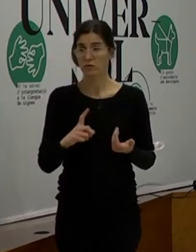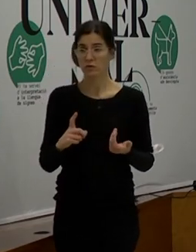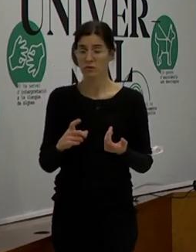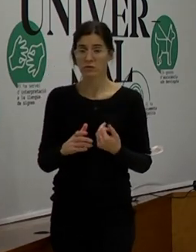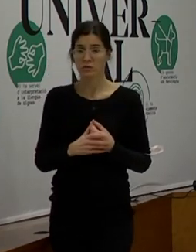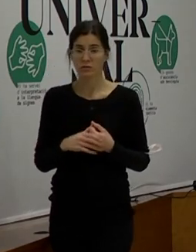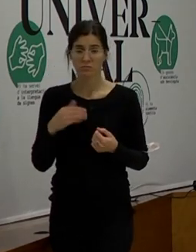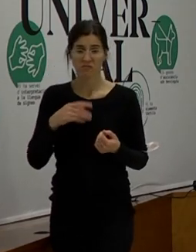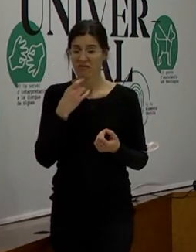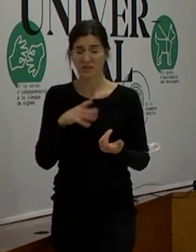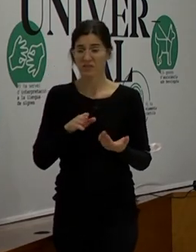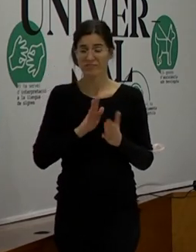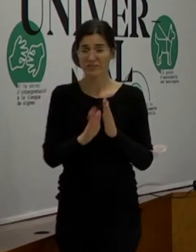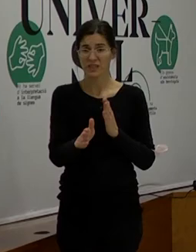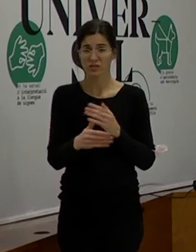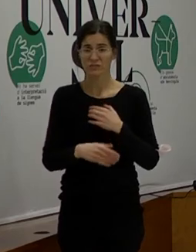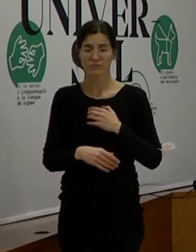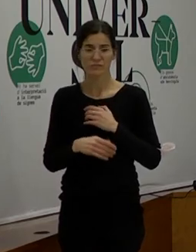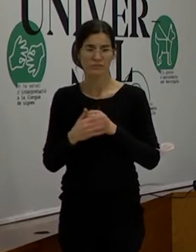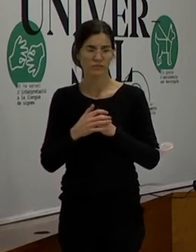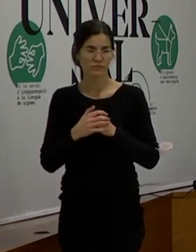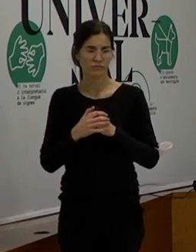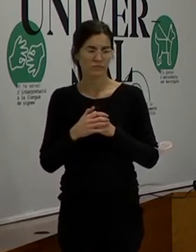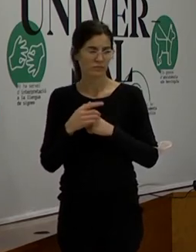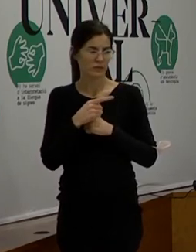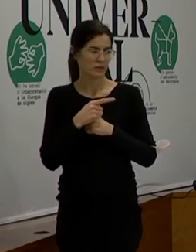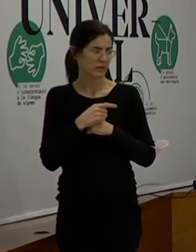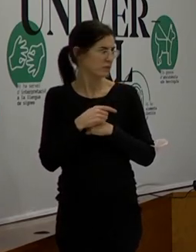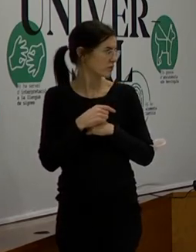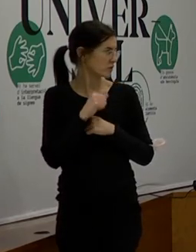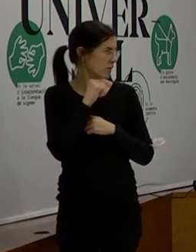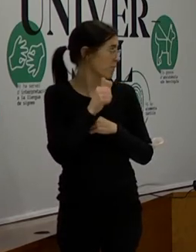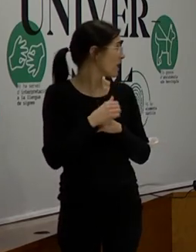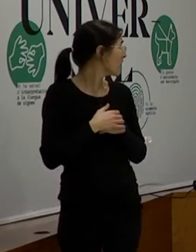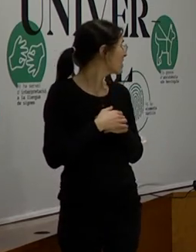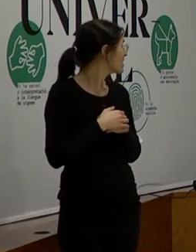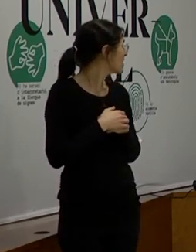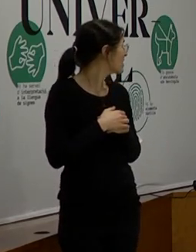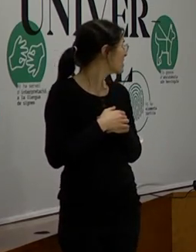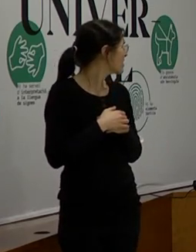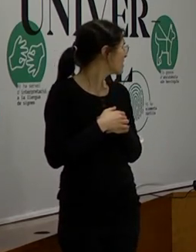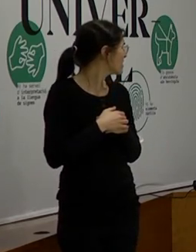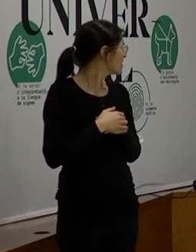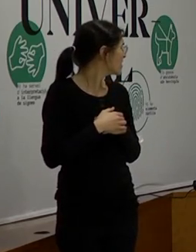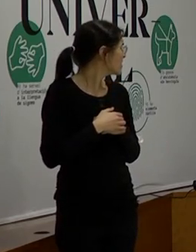¿Vale? Ha de ser fàcil. Esto está mal.